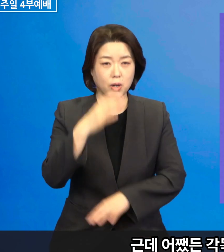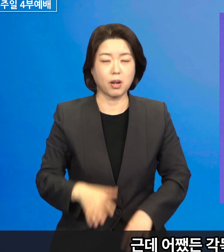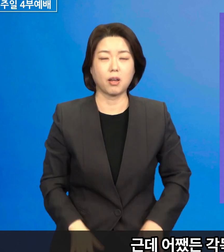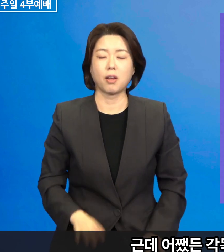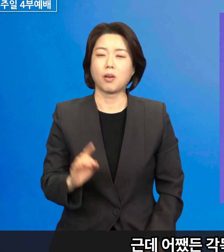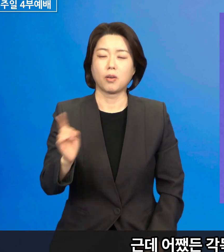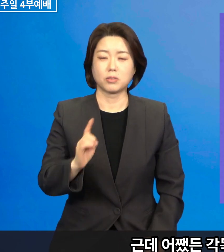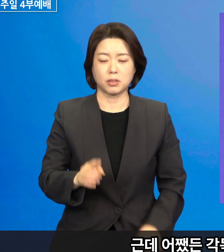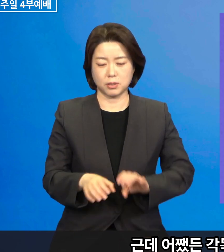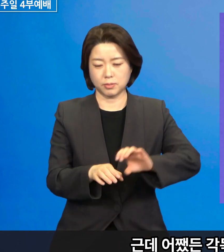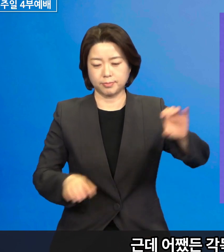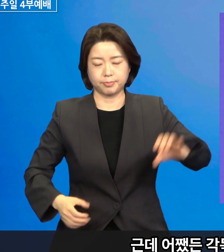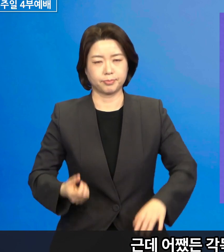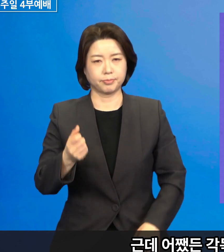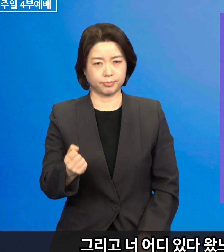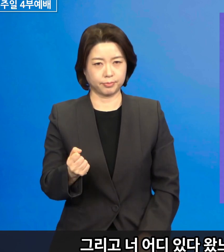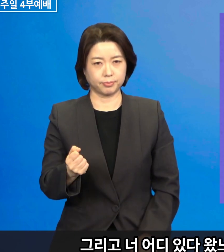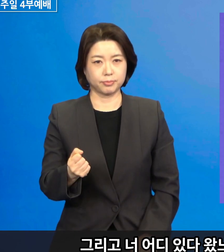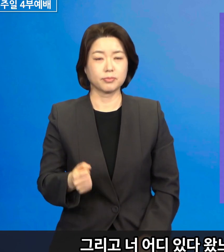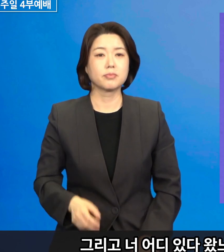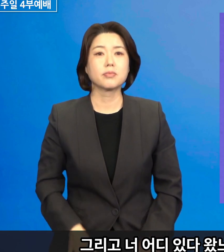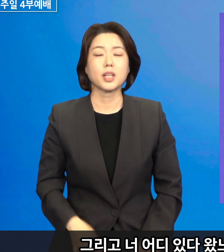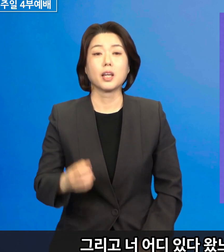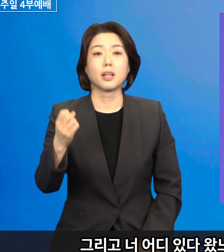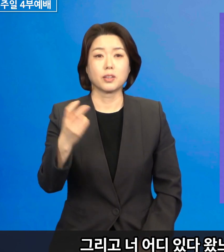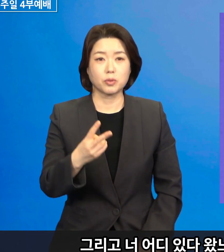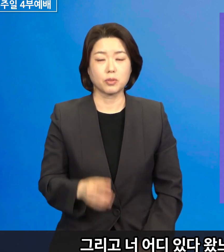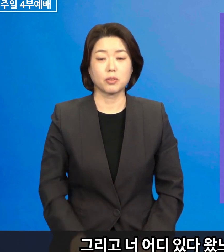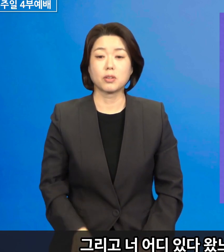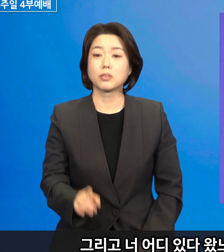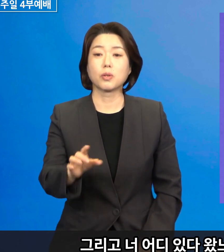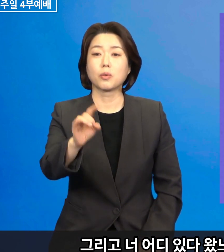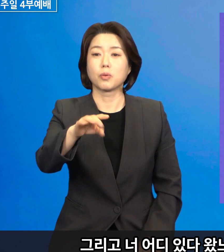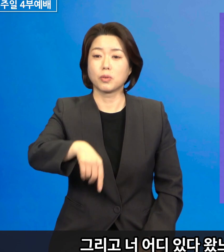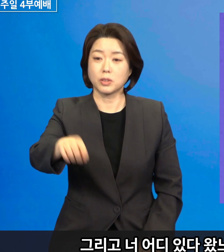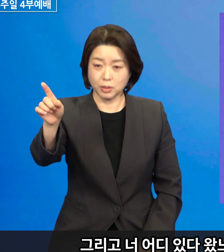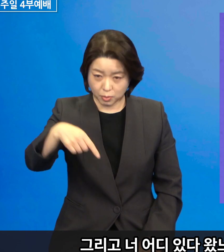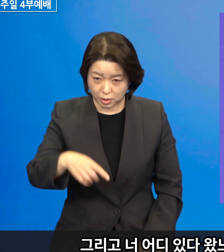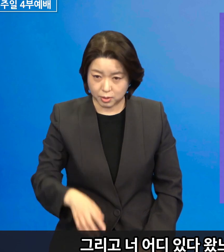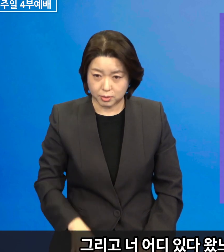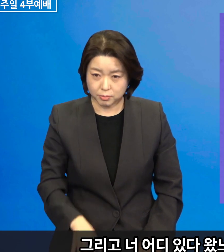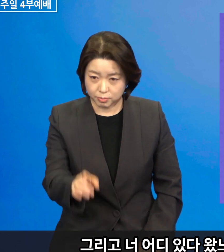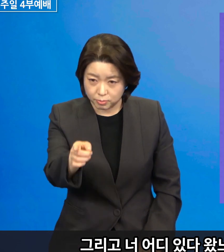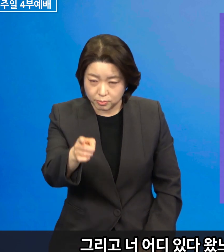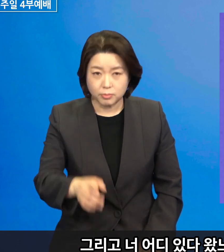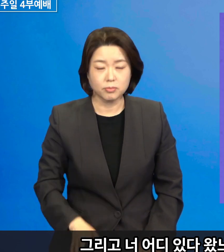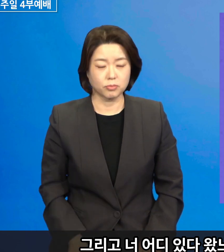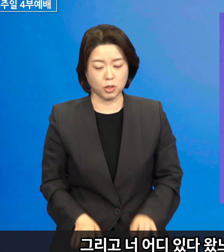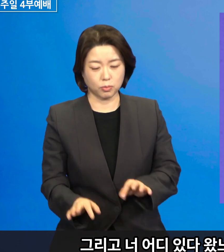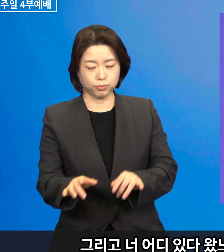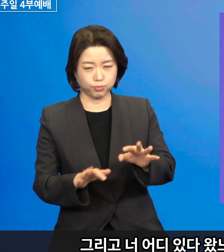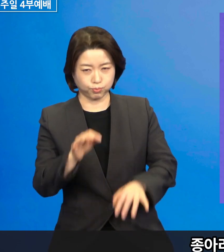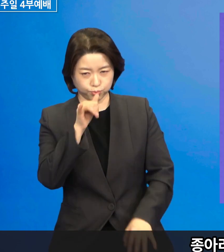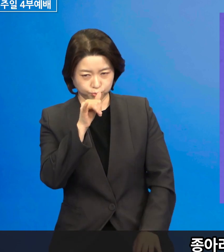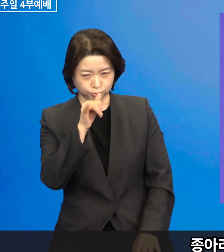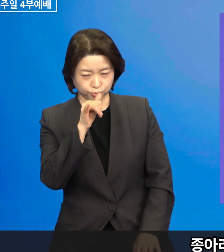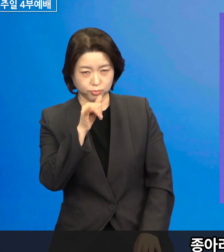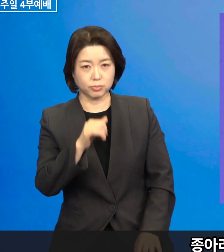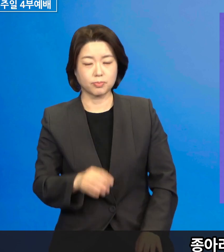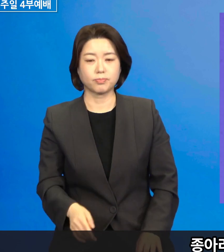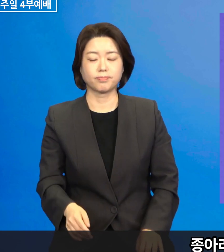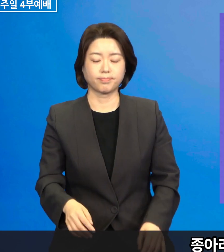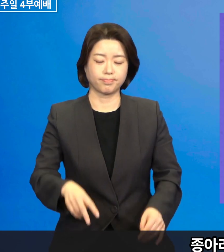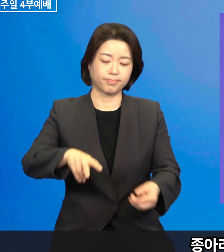어쨌든 강목을 들고 계셨어요. 그리고 너 어디 있다 왔느냐? 오락하다 왔습니다. 종아리